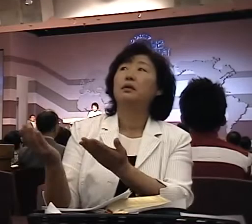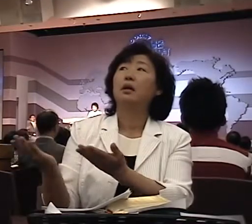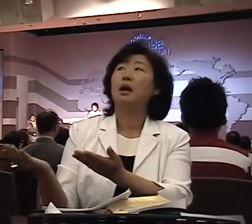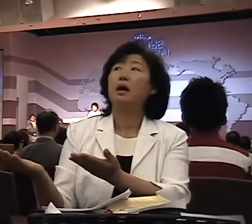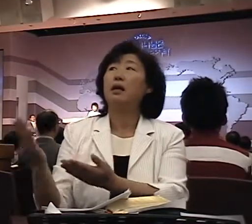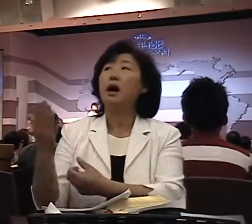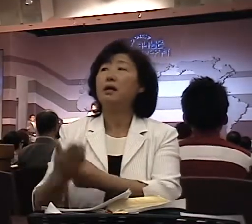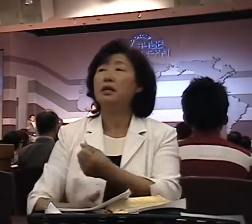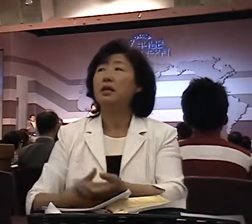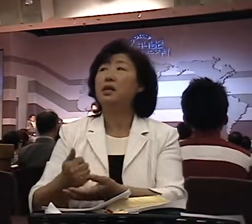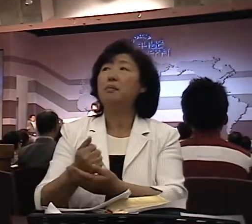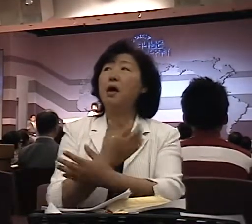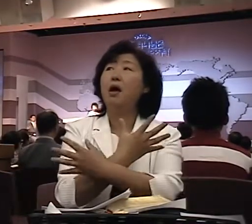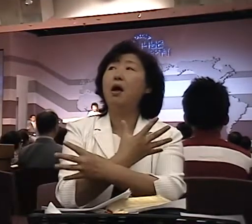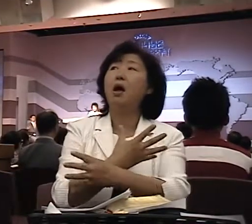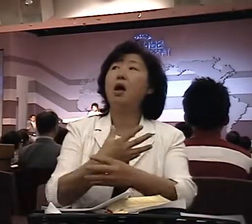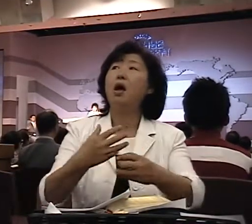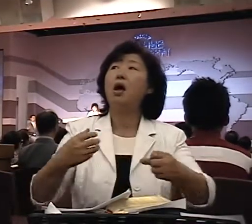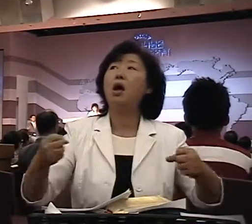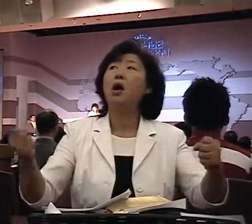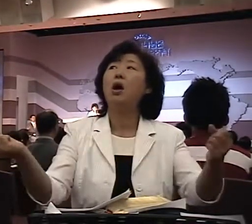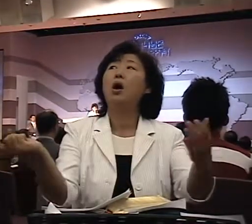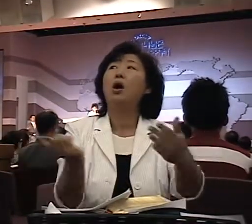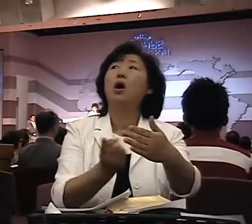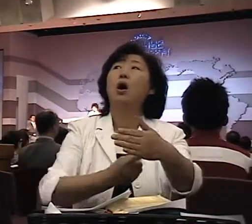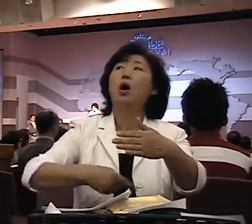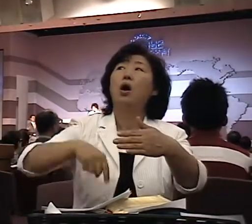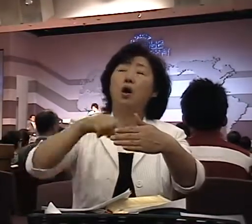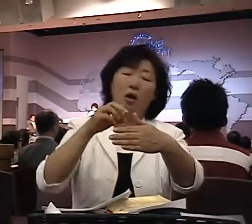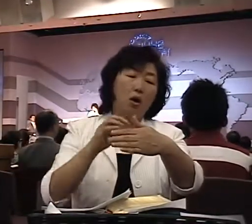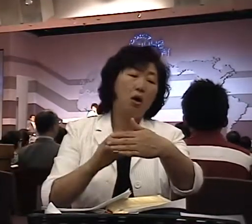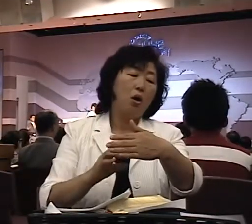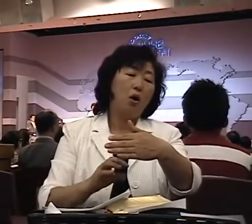전도사님은 하나님의